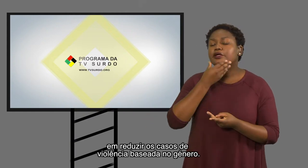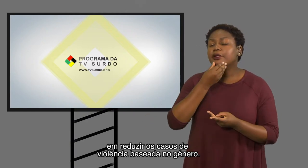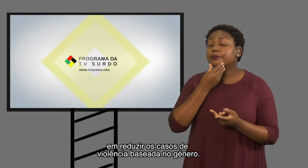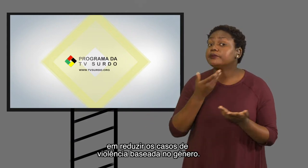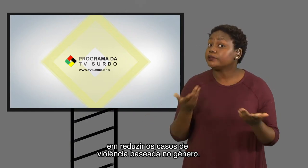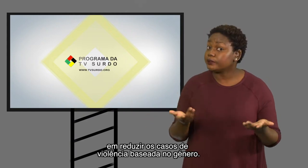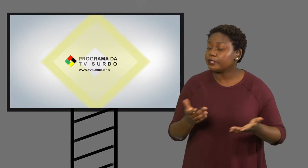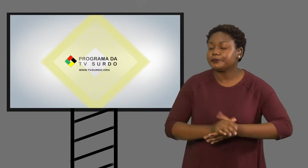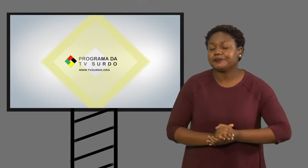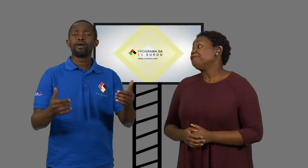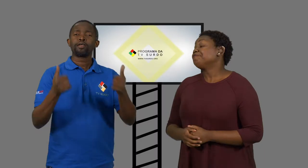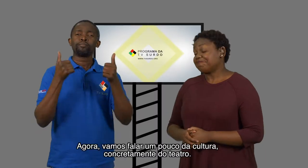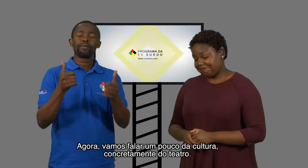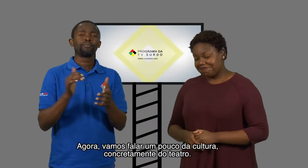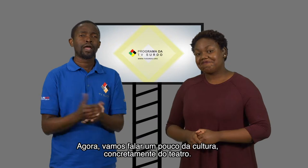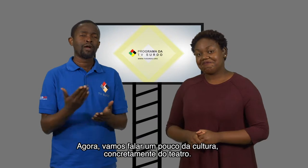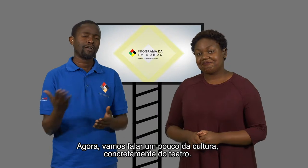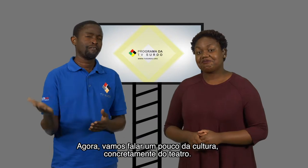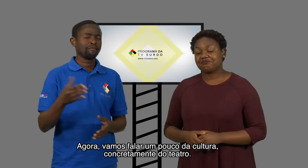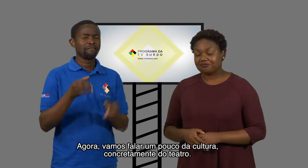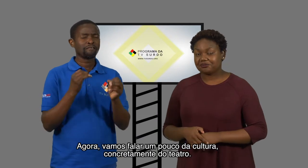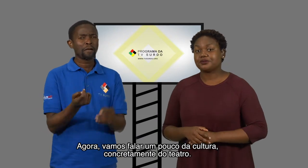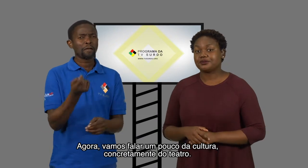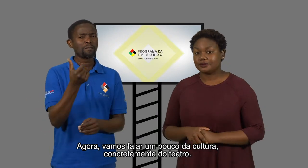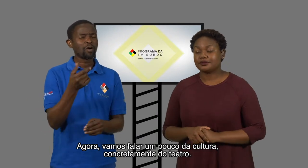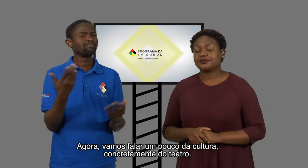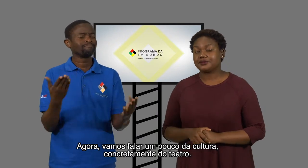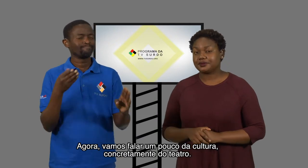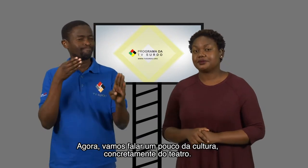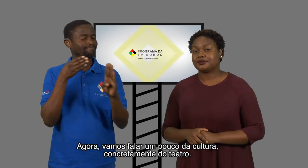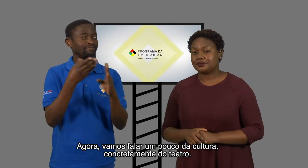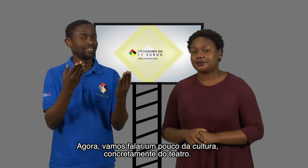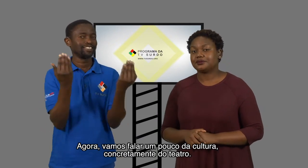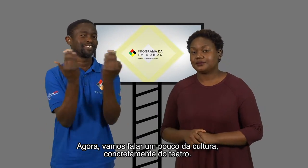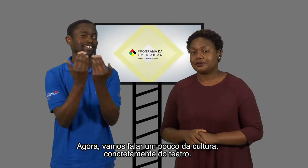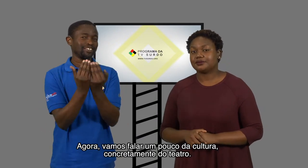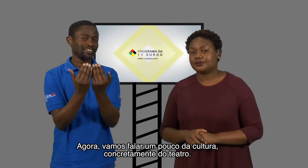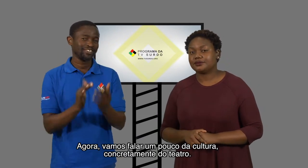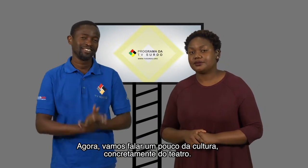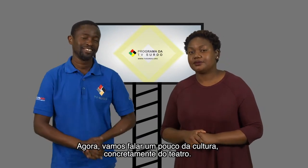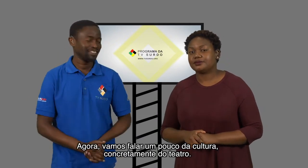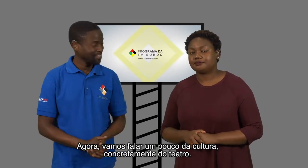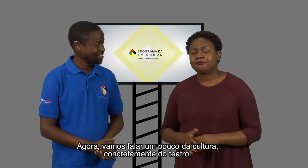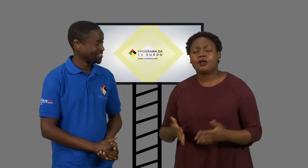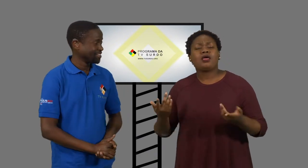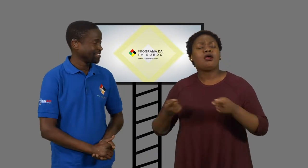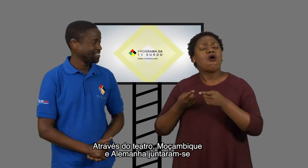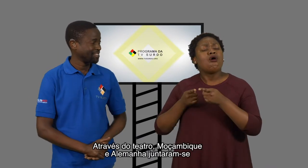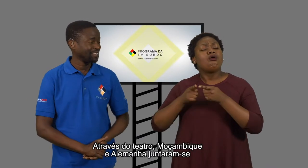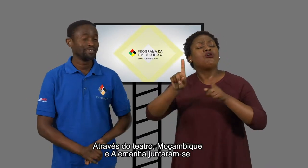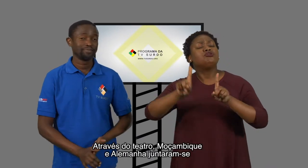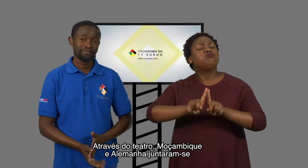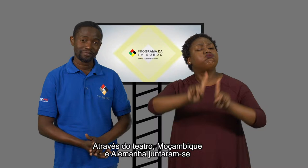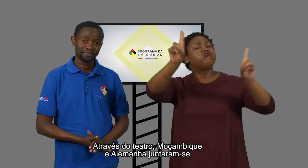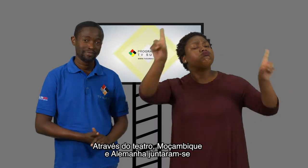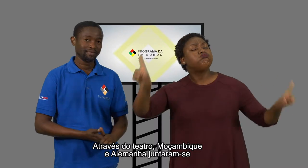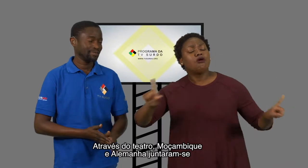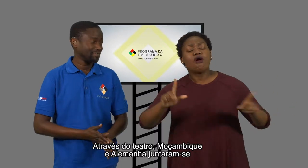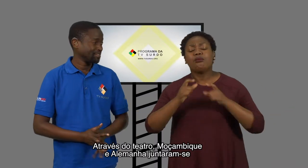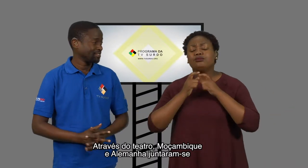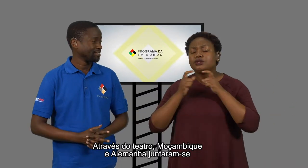gênero. Agora, vamos falar um pouco da cultura, concretamente do teatro. Através do